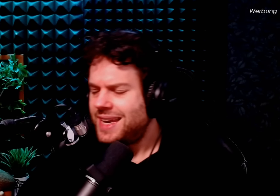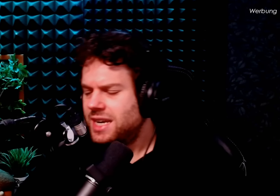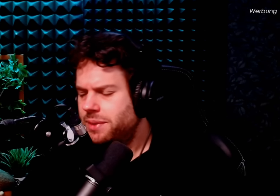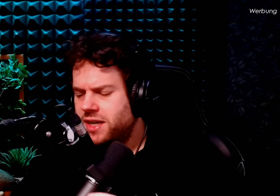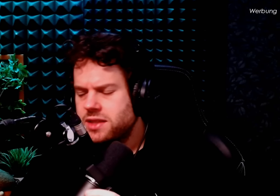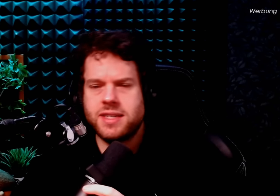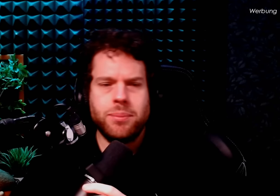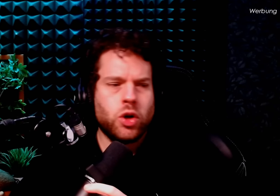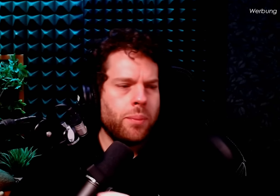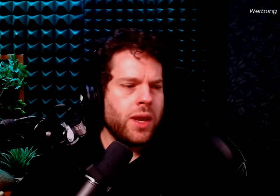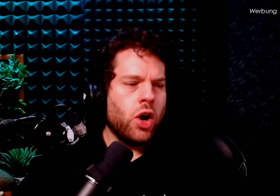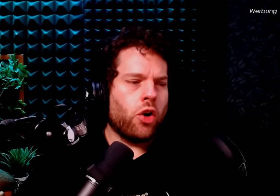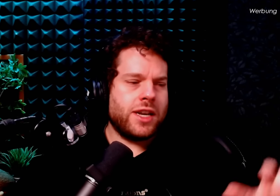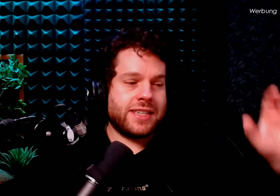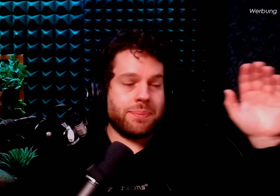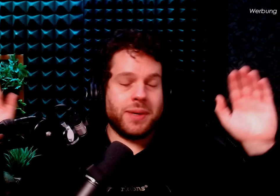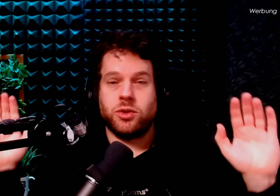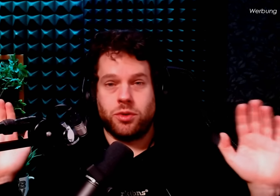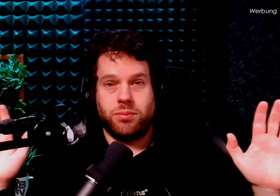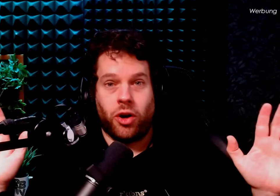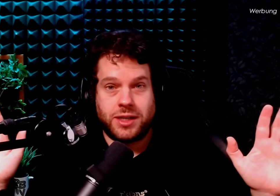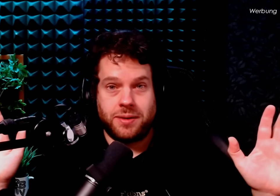Damit wir hier zusammenkommen. Und ich sage mal so, Leute.